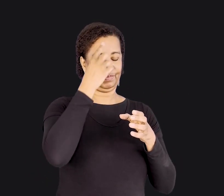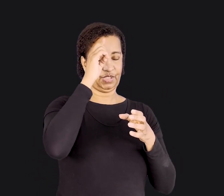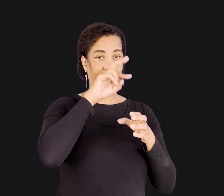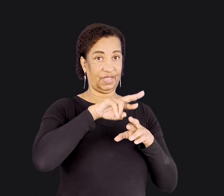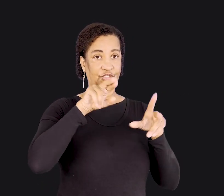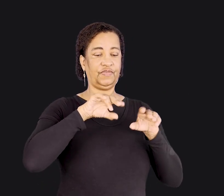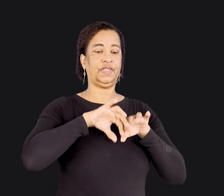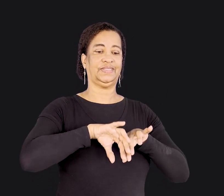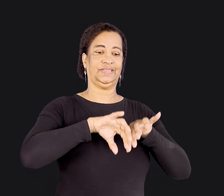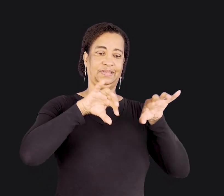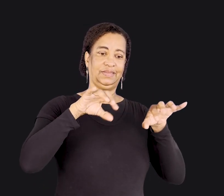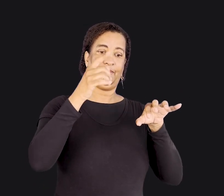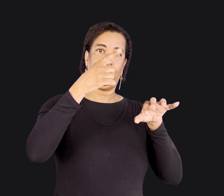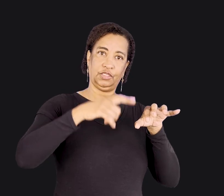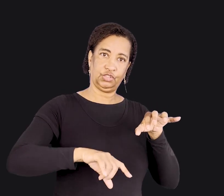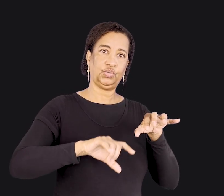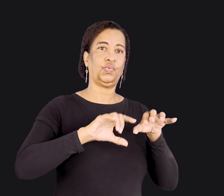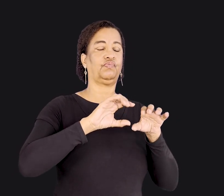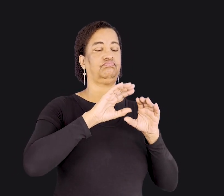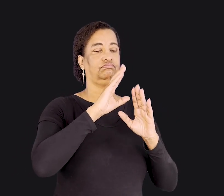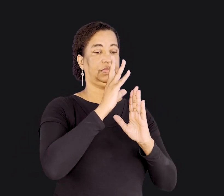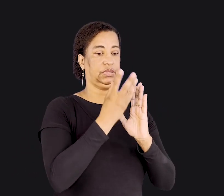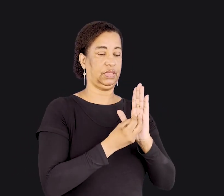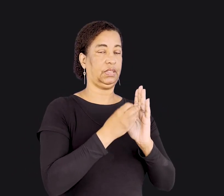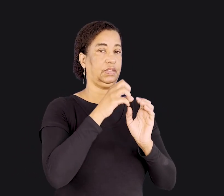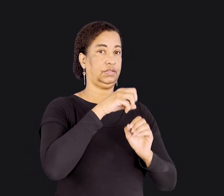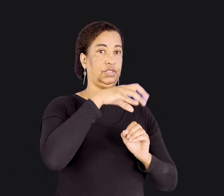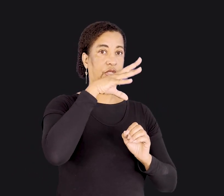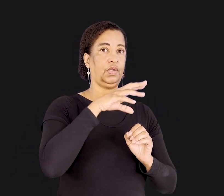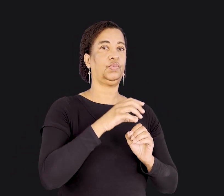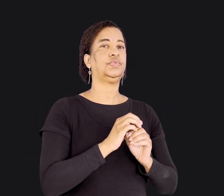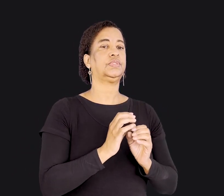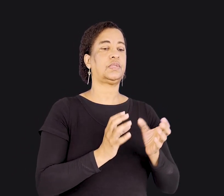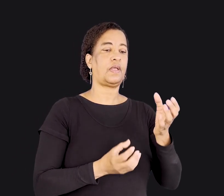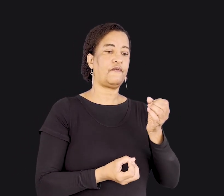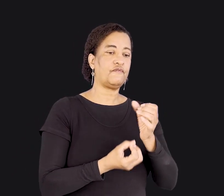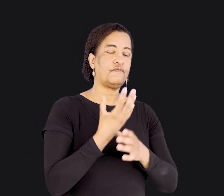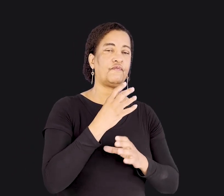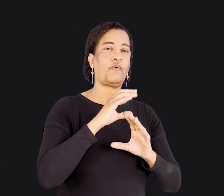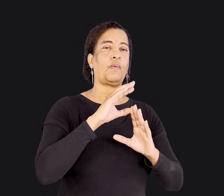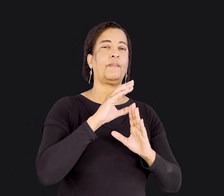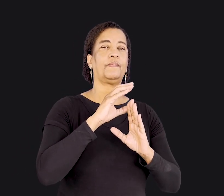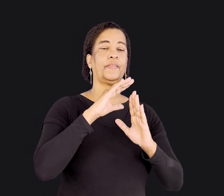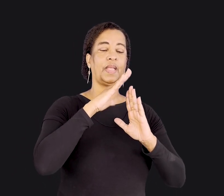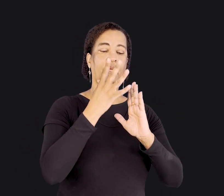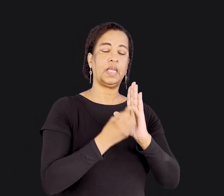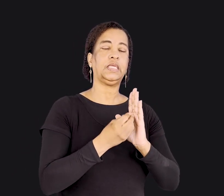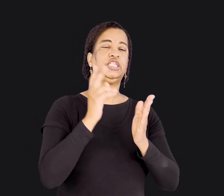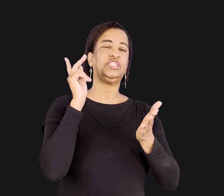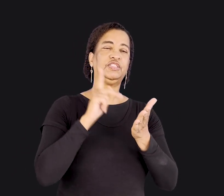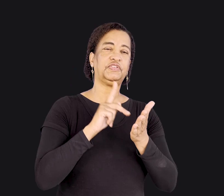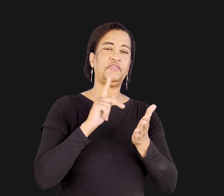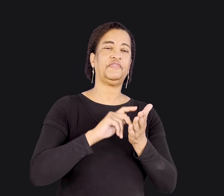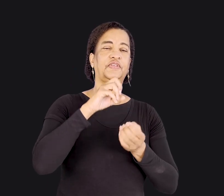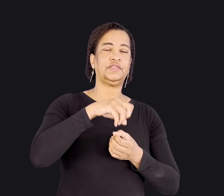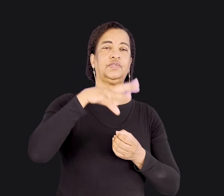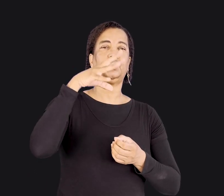se separa da Igreja da Luz e forma a Igreja da Verdadeira Luz.